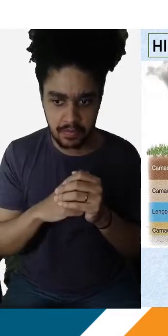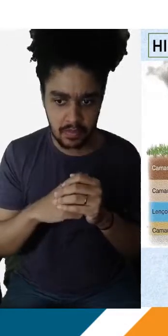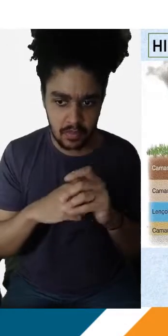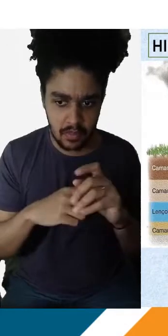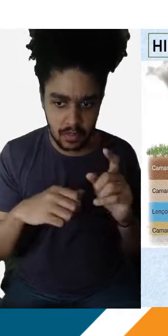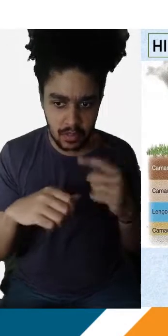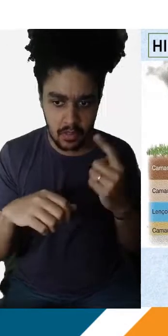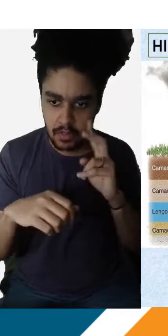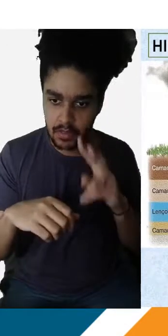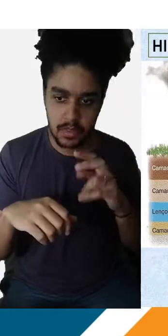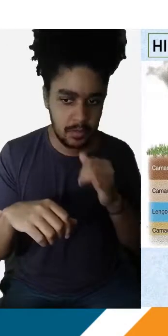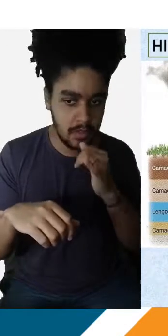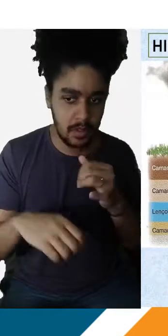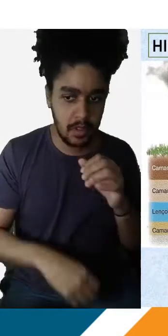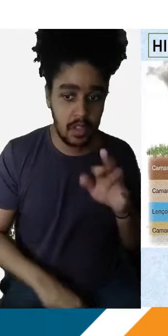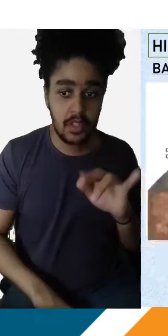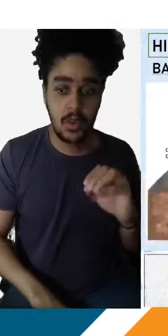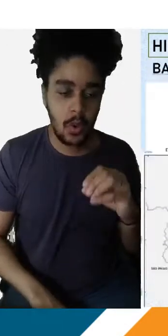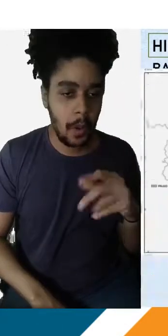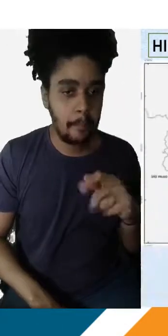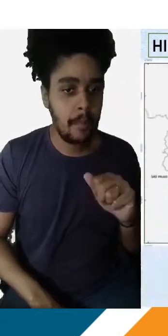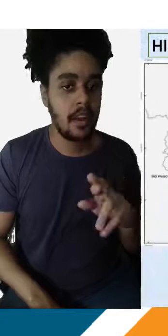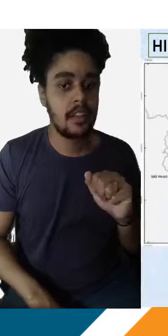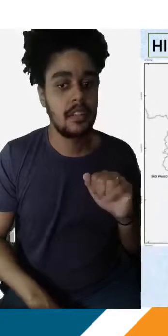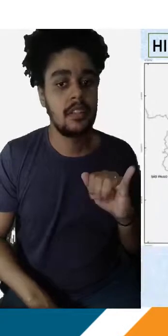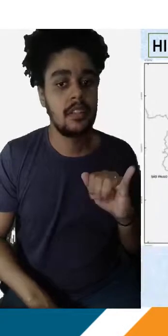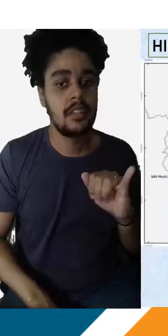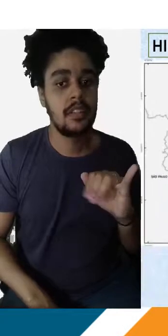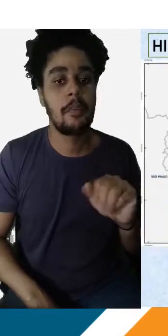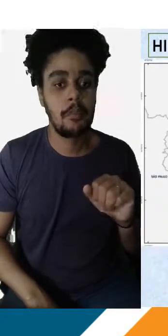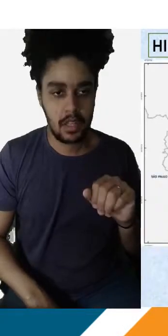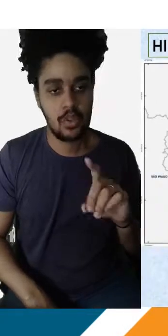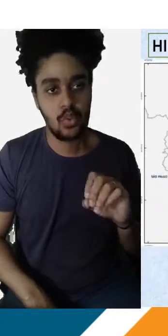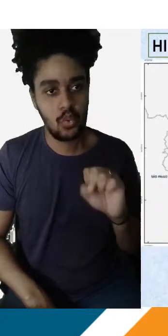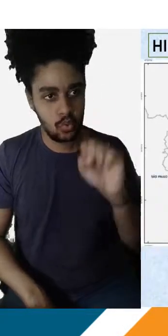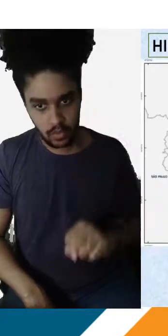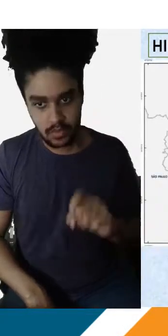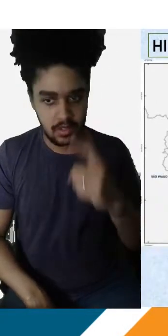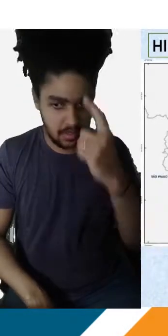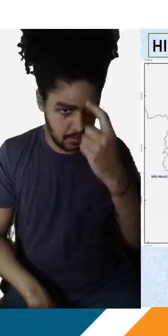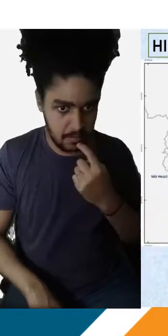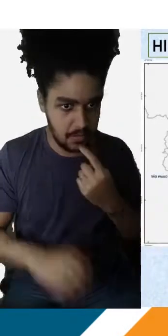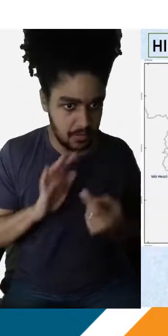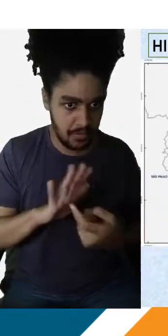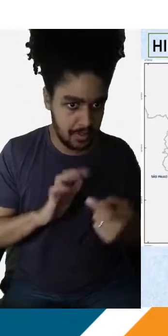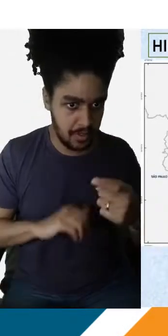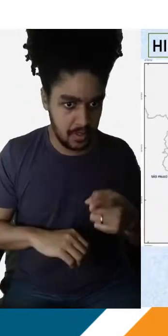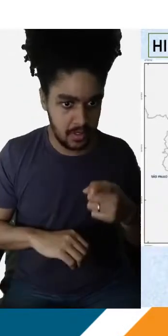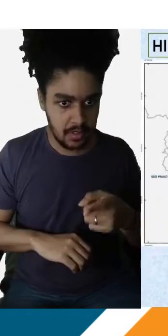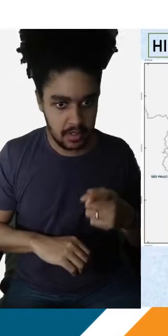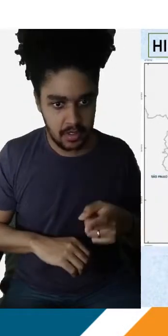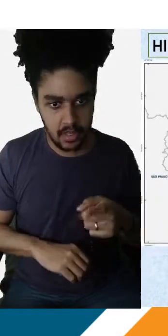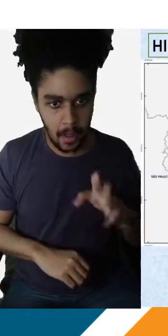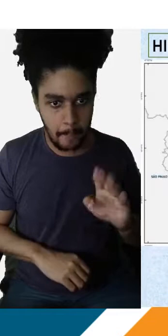hidrográfica, o Rio Paraíba do Sul e sua bacia hidrográfica, a gente pode perceber nessa imagem, essa imagem representa o limite da bacia